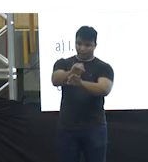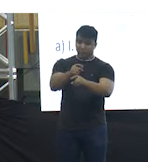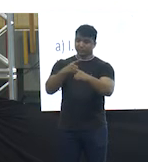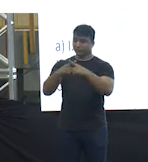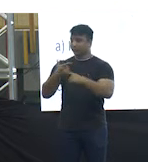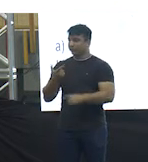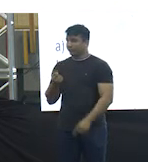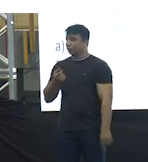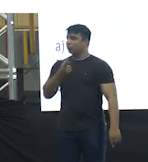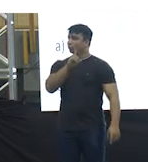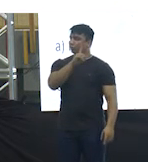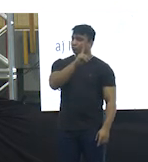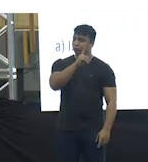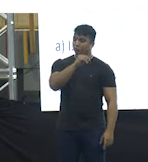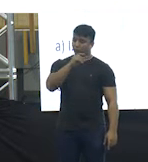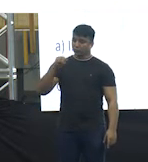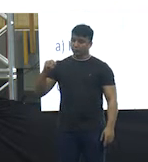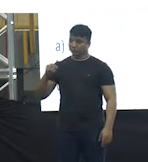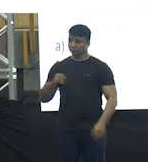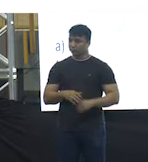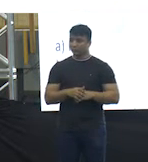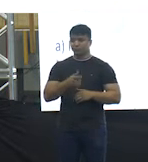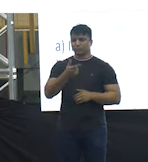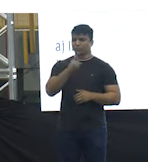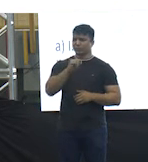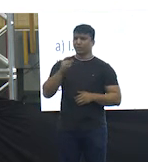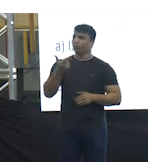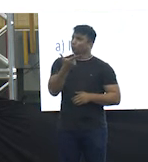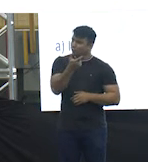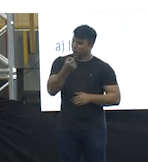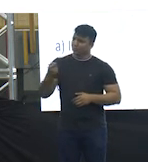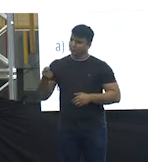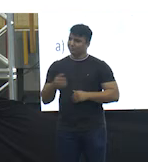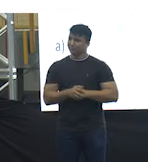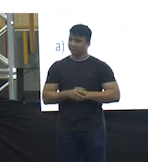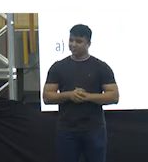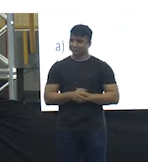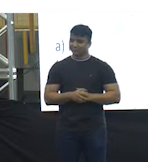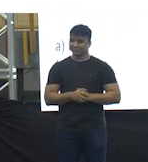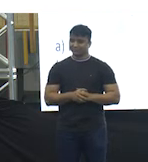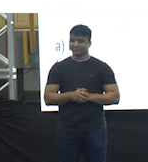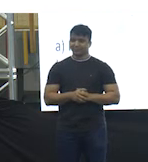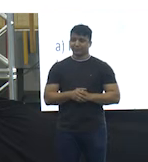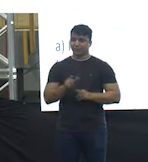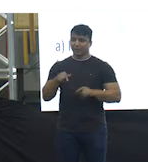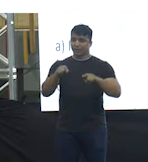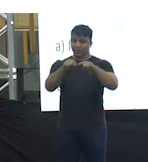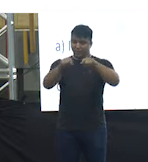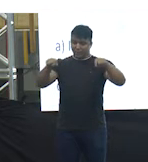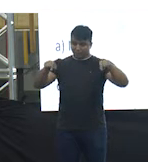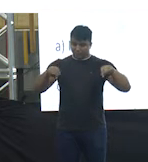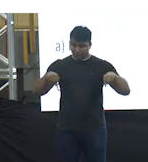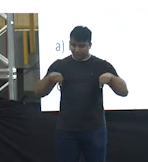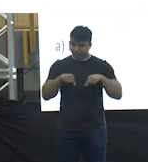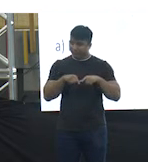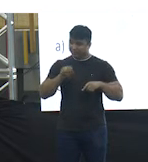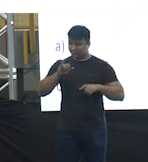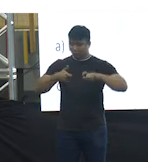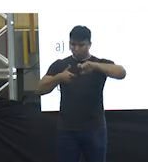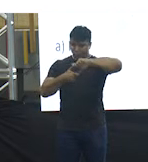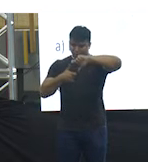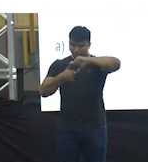20, 200. Então ele é um retângulo. Ele não pode ser um quadrado. Ele é um retângulo. Porque se for um